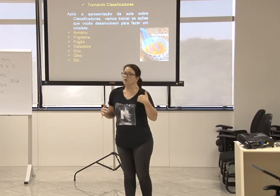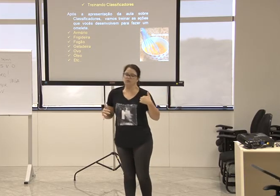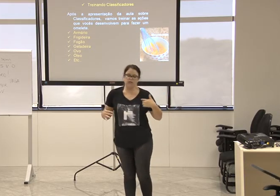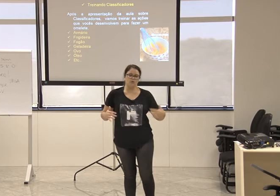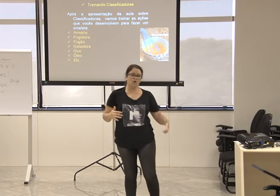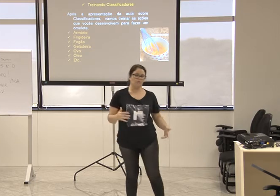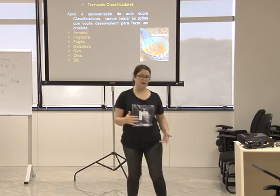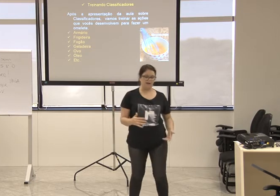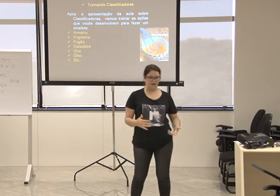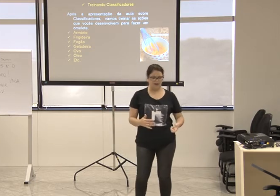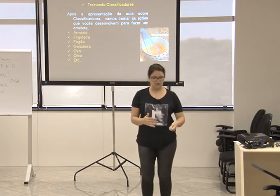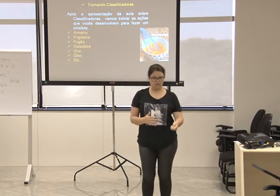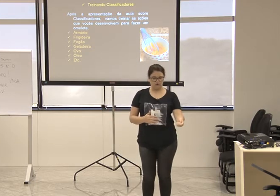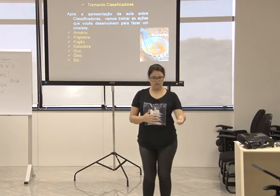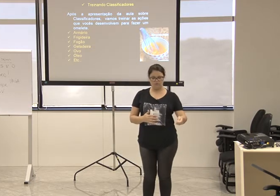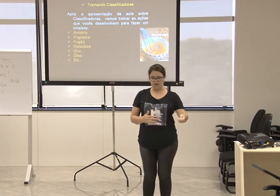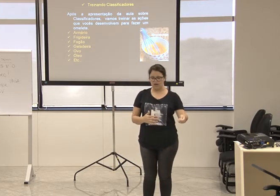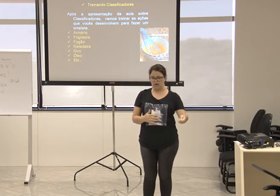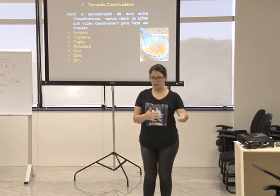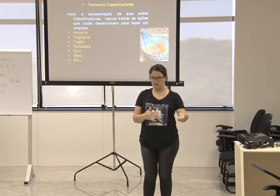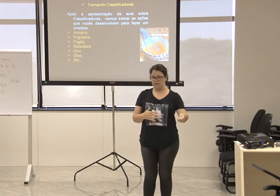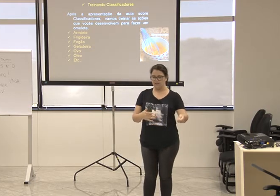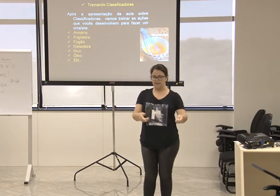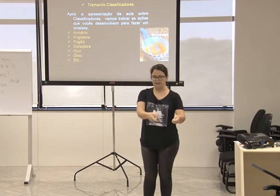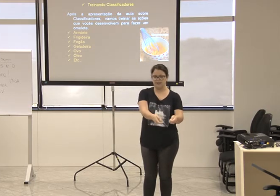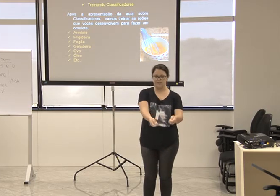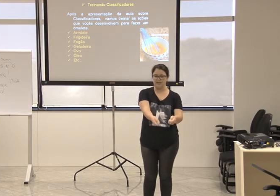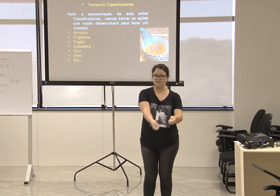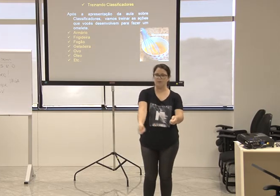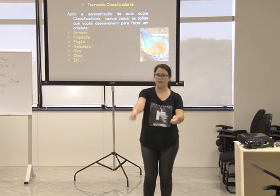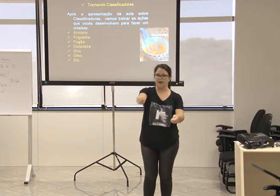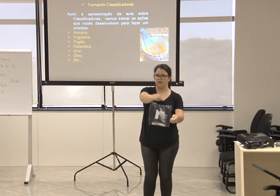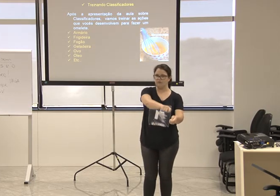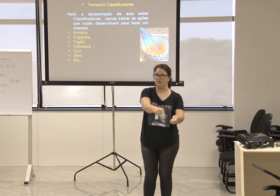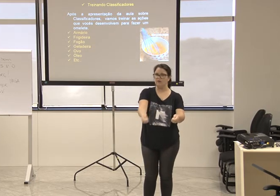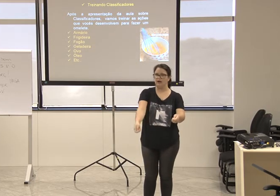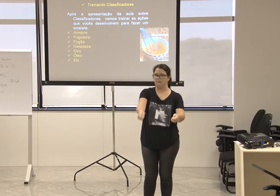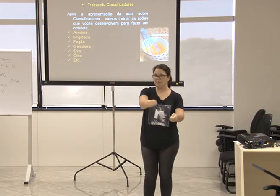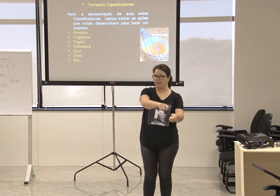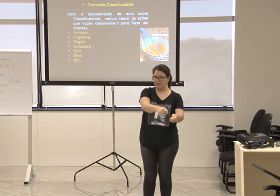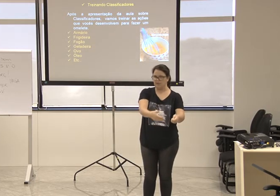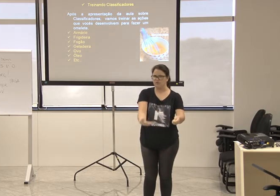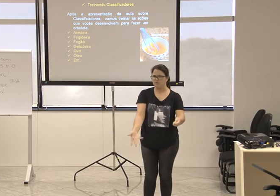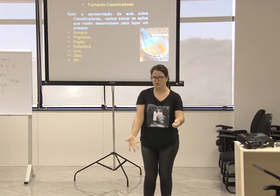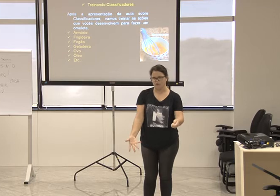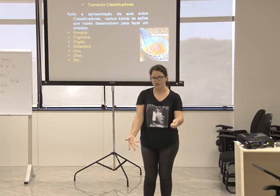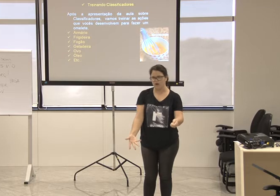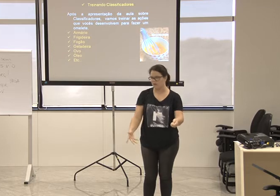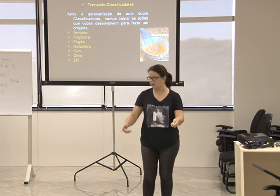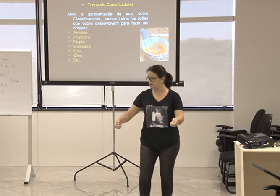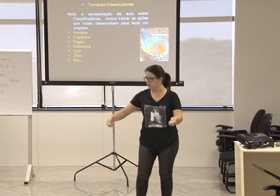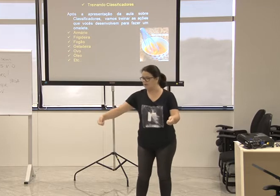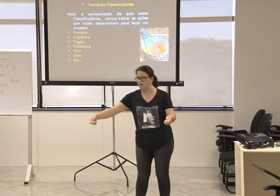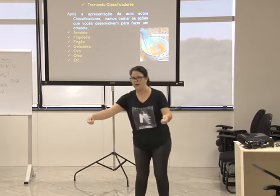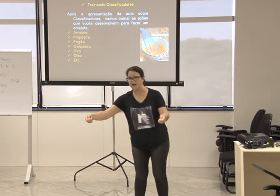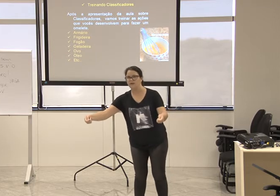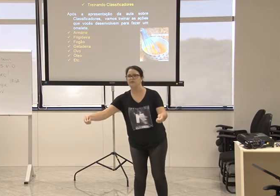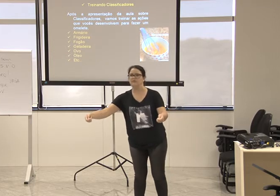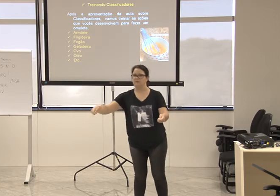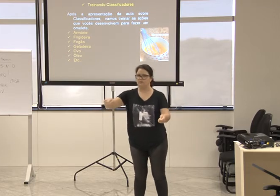tenho como marcar, aqui eu estou o fogão e aqui mesmo eu pego a manteiga no fogão. Então, tem que estar...